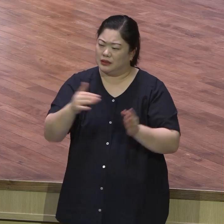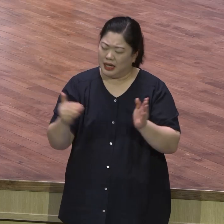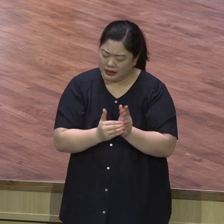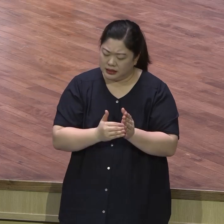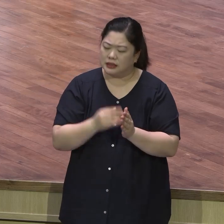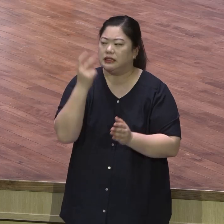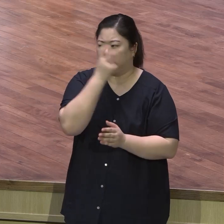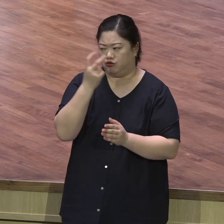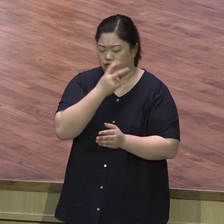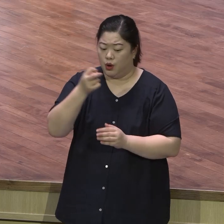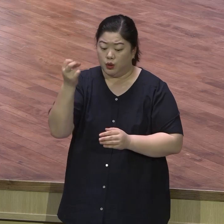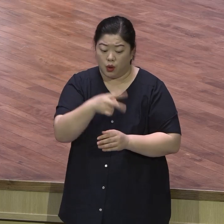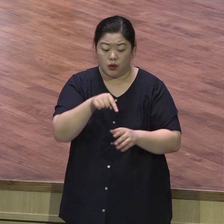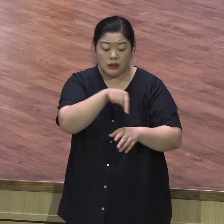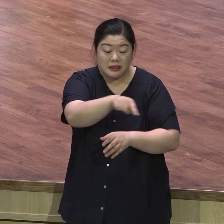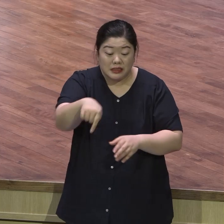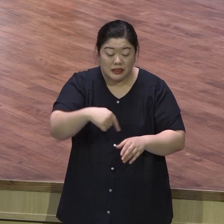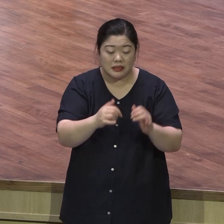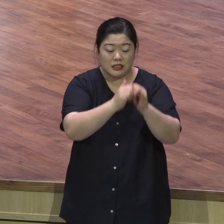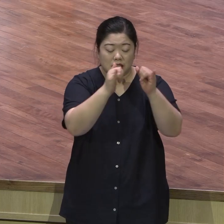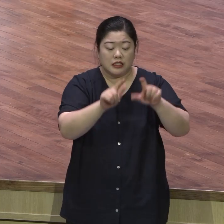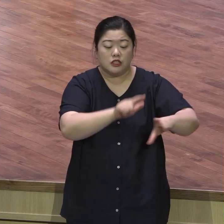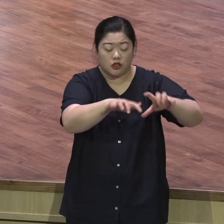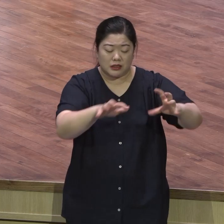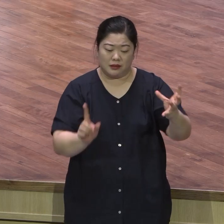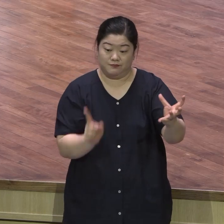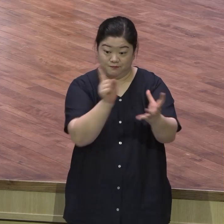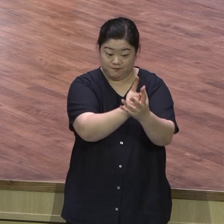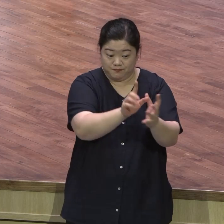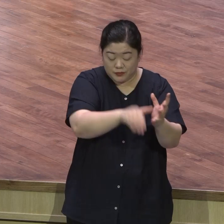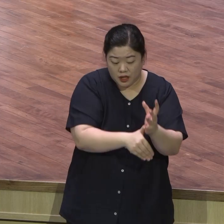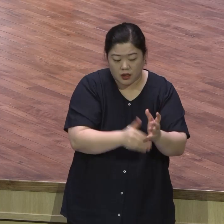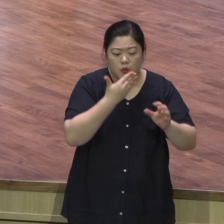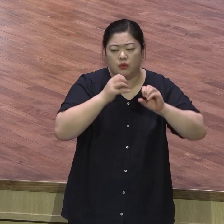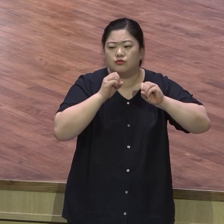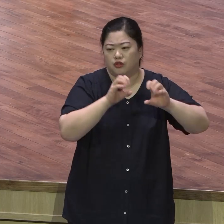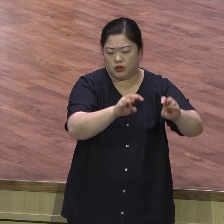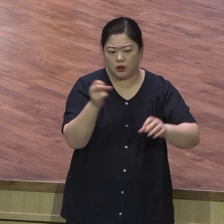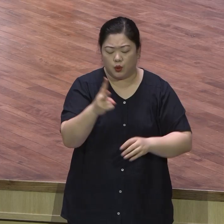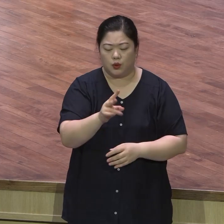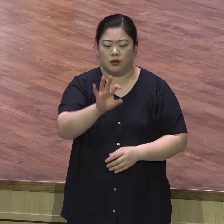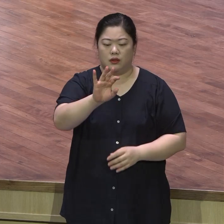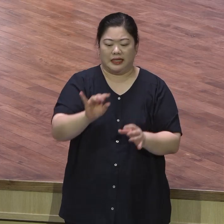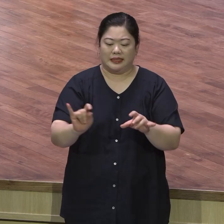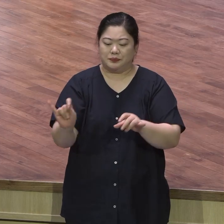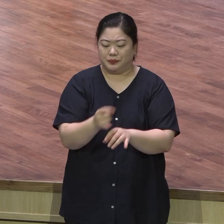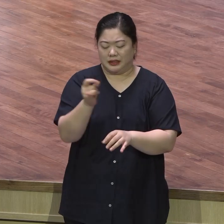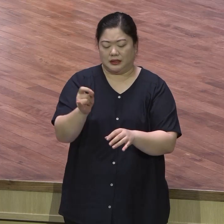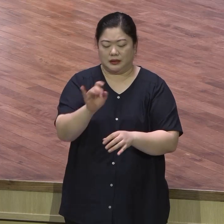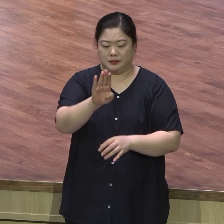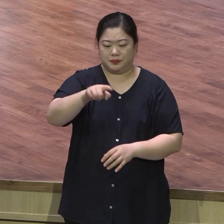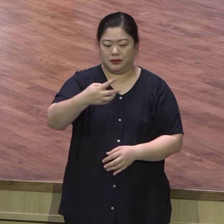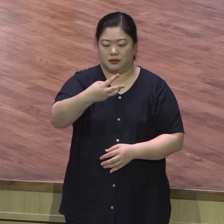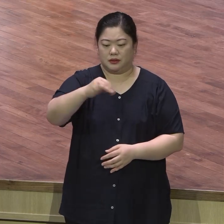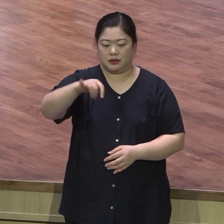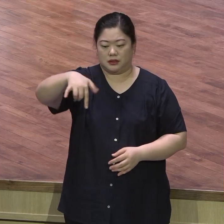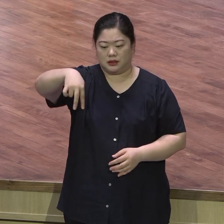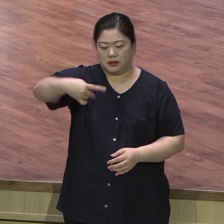증가할 수 있는 이 시대의 가요장로로 이 시대의 불씨가 아울라로 사용하여 조사사 매일 기도하겠습니다.